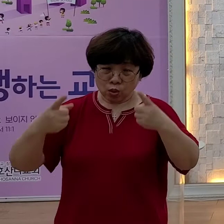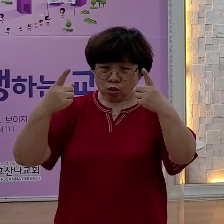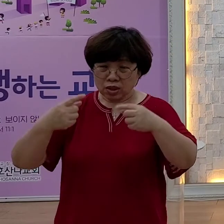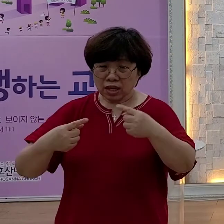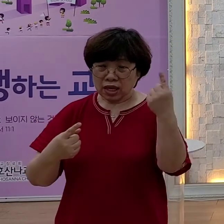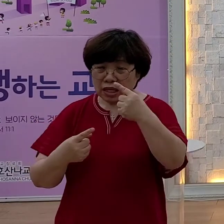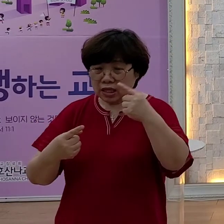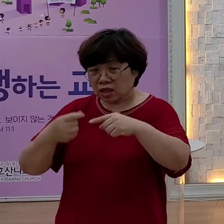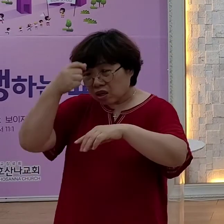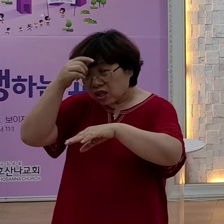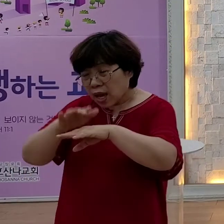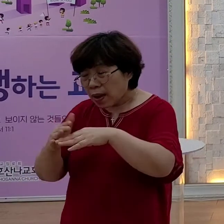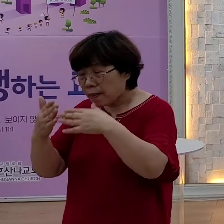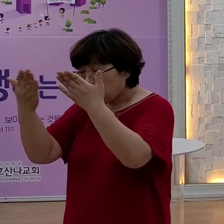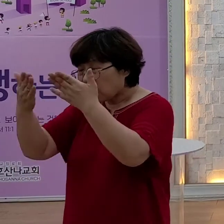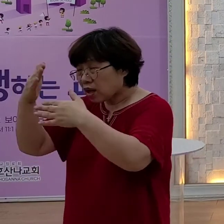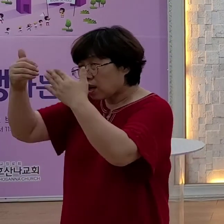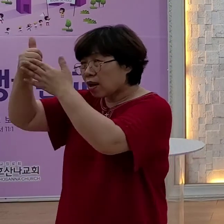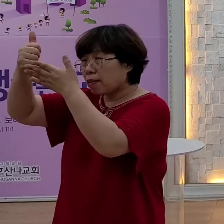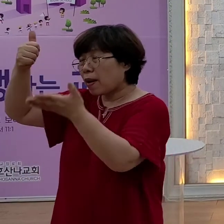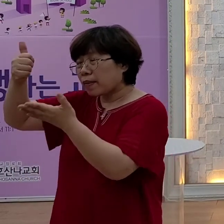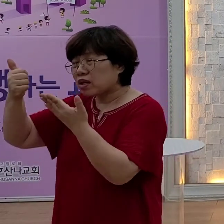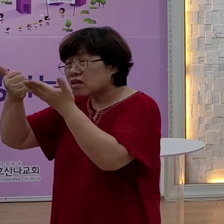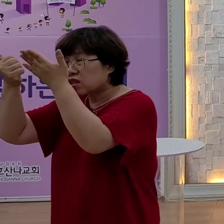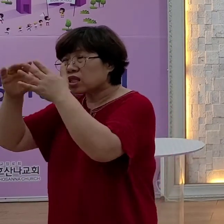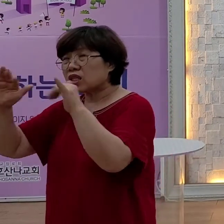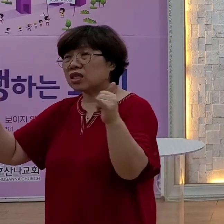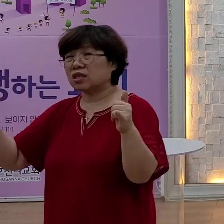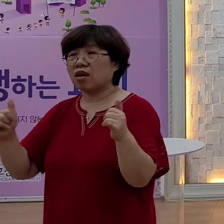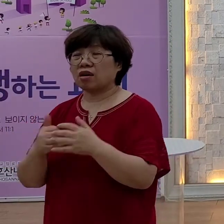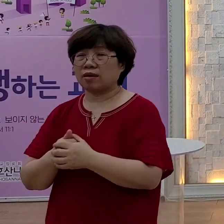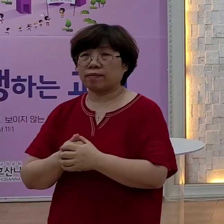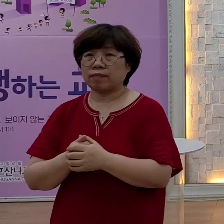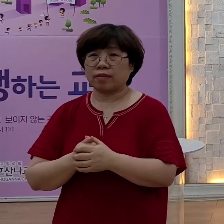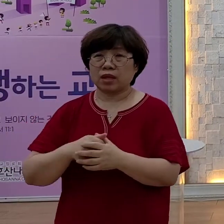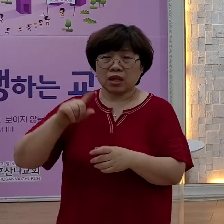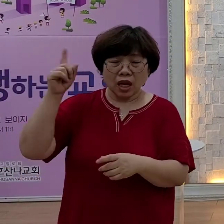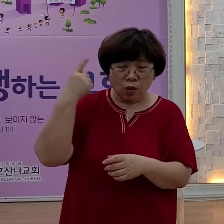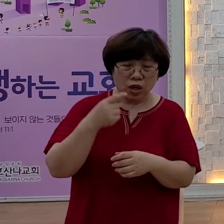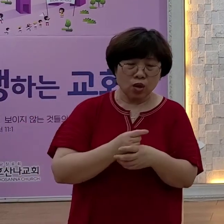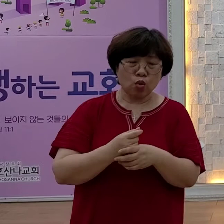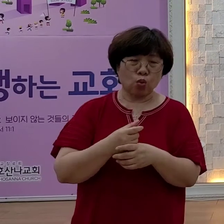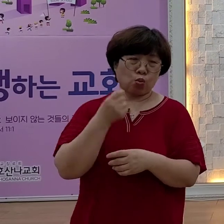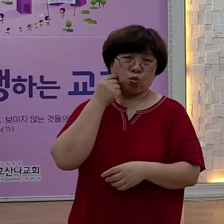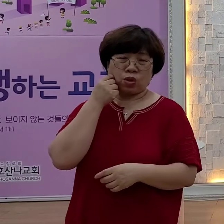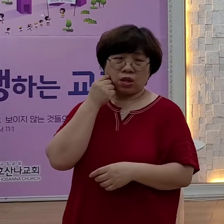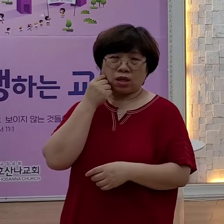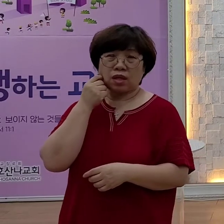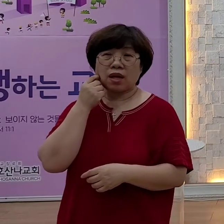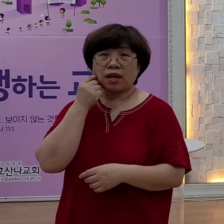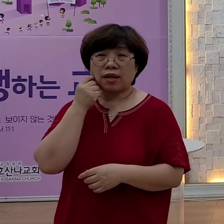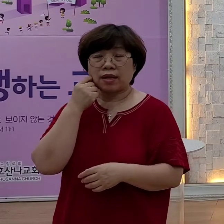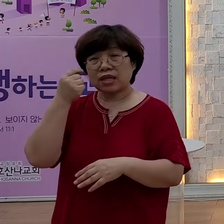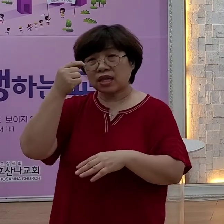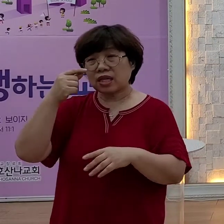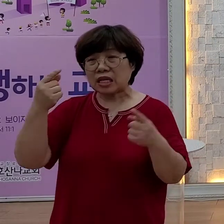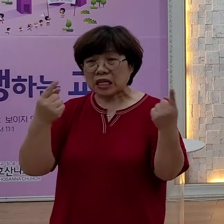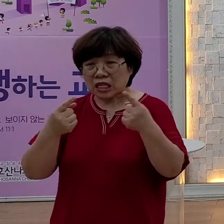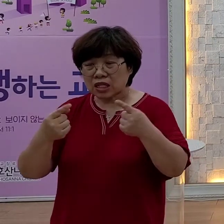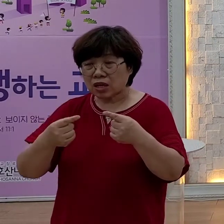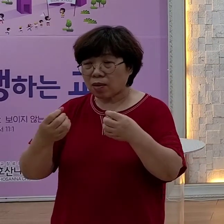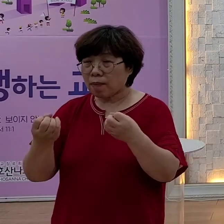사울도 그 위대한 다윗도 해보지 못한 일을 아들 솔로몬이 왕이 되자마자